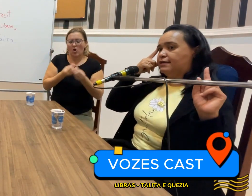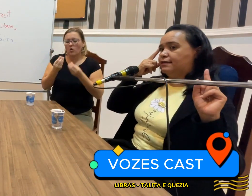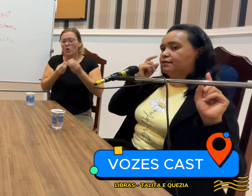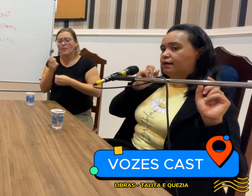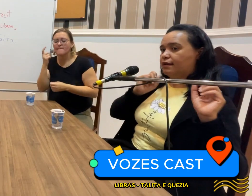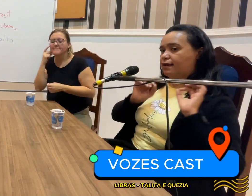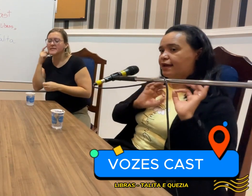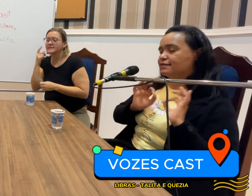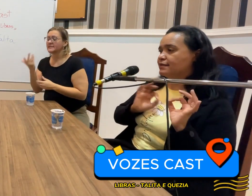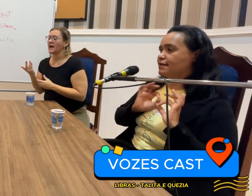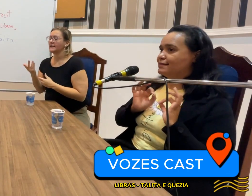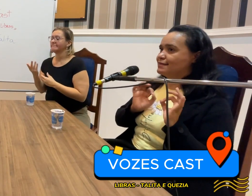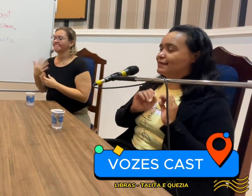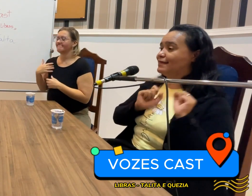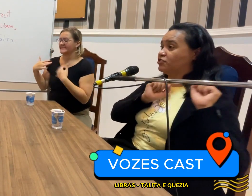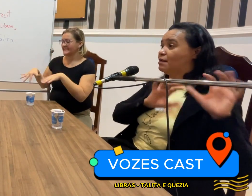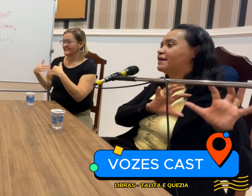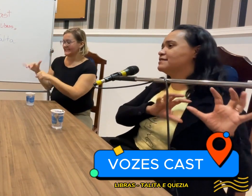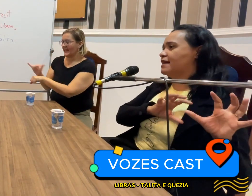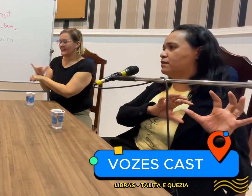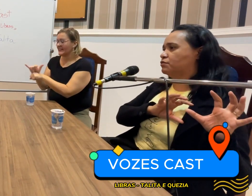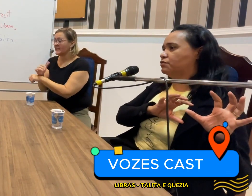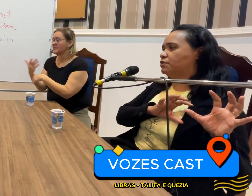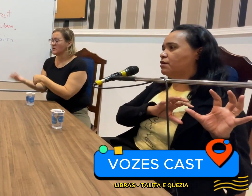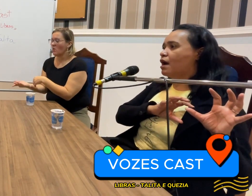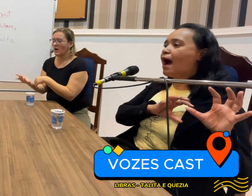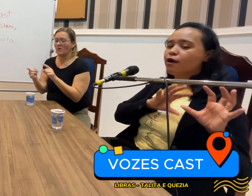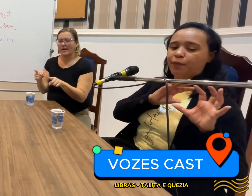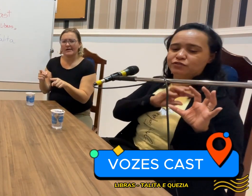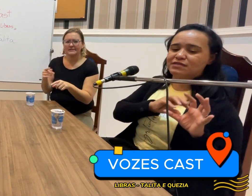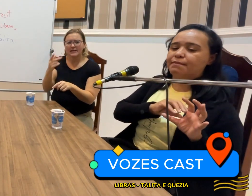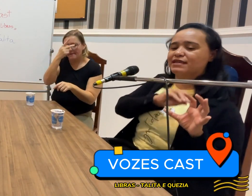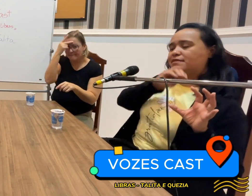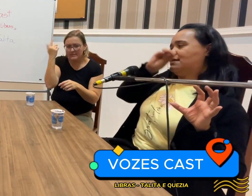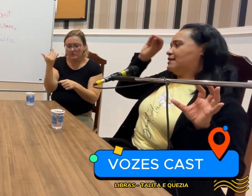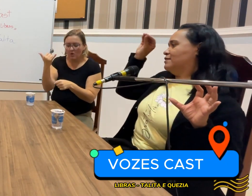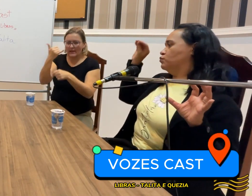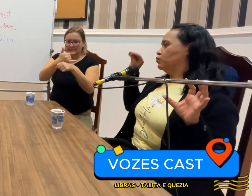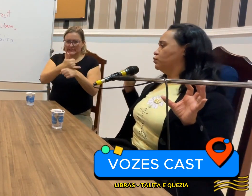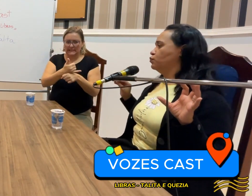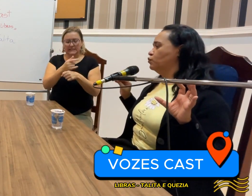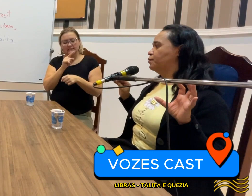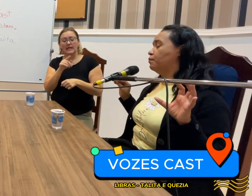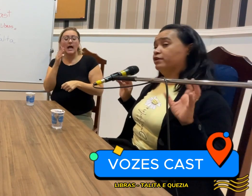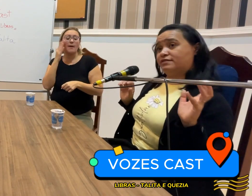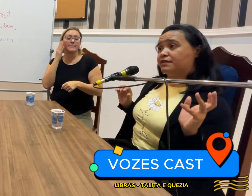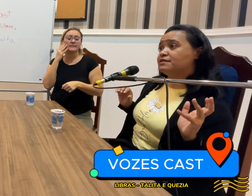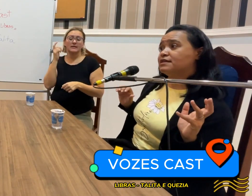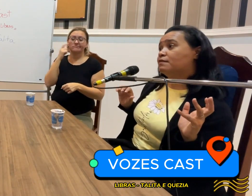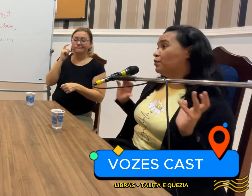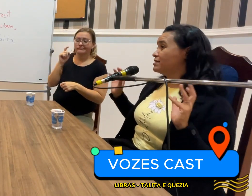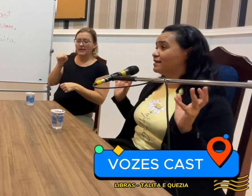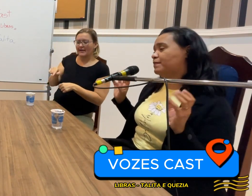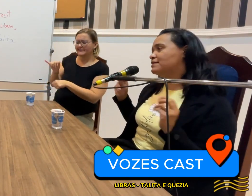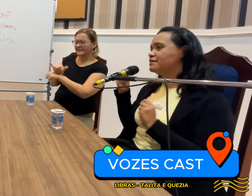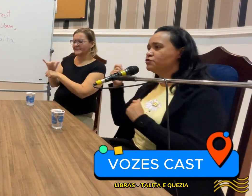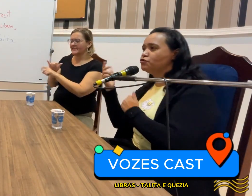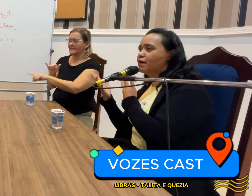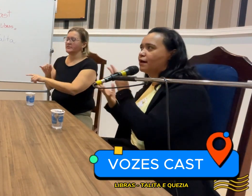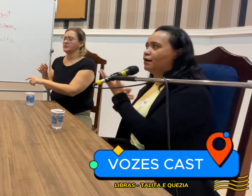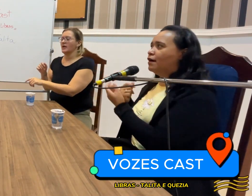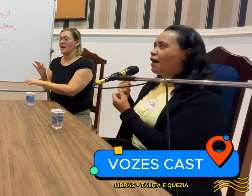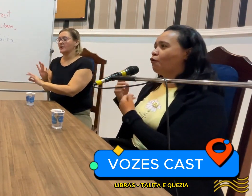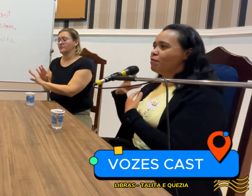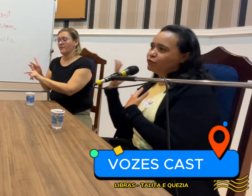acho que aqui essa estratégia dá mais certo. Eu posso usar a mesma estratégia no outro grupo? Pode ser que sim, pode ser que precise